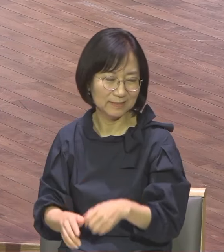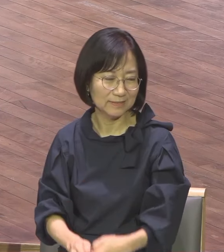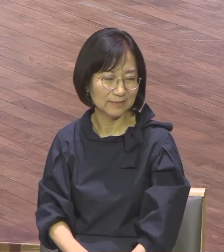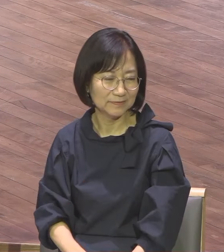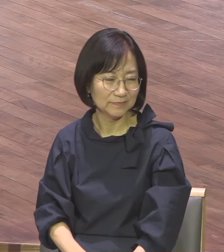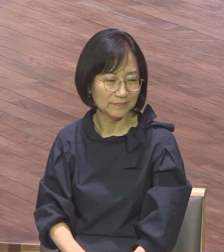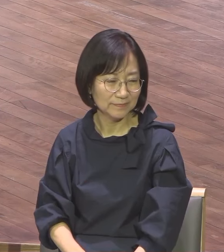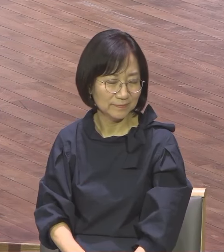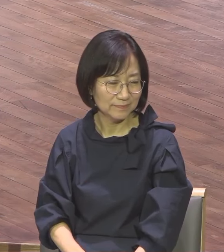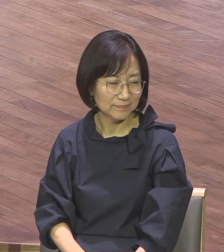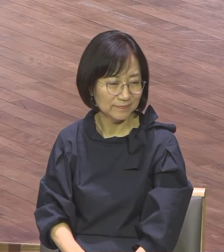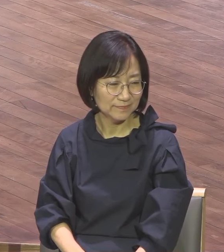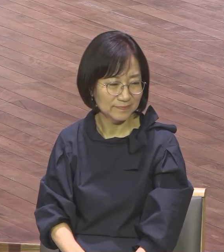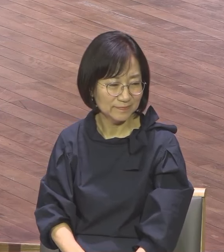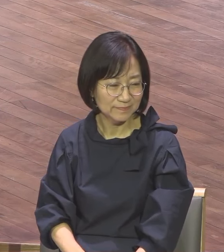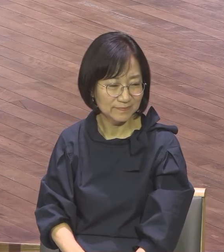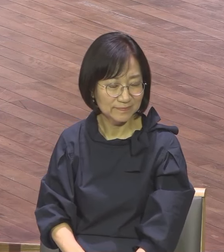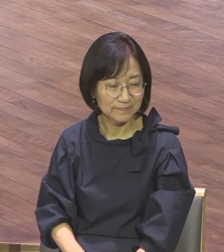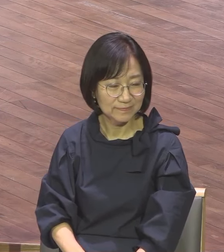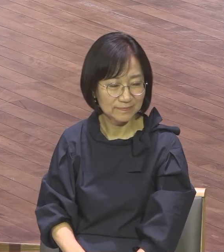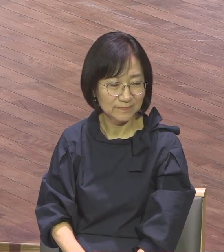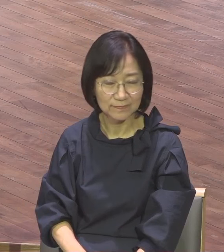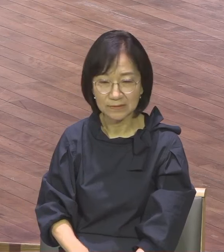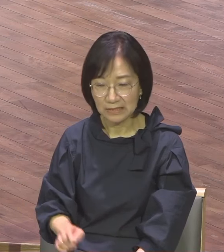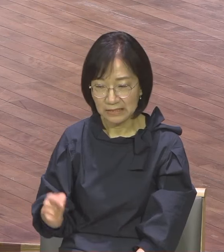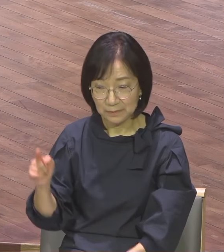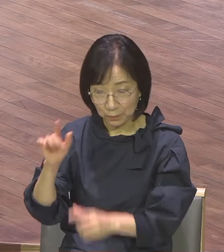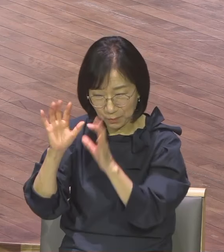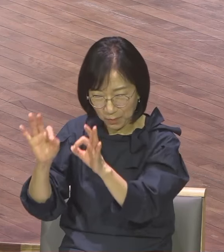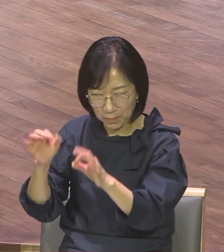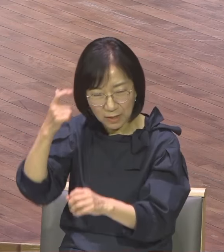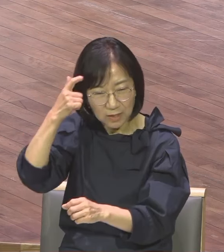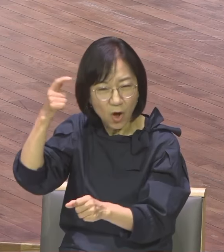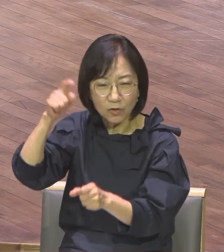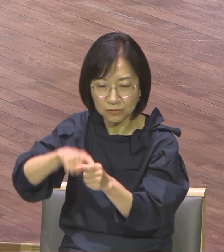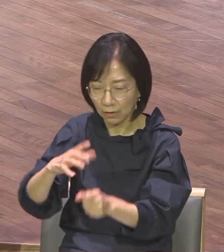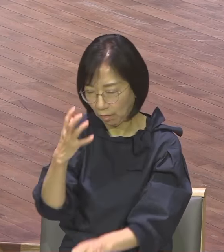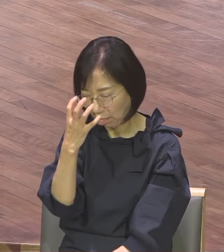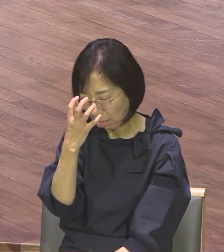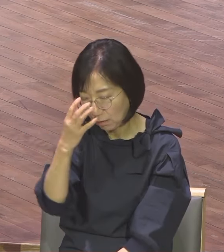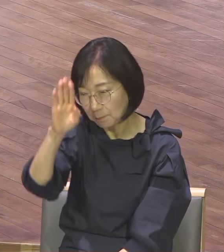어리석어. 나는 이런 말하고 싶어요. 영적 우울증에 빠졌다.